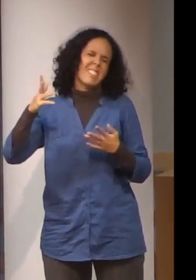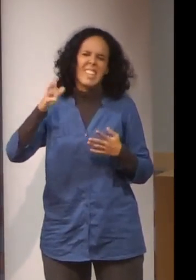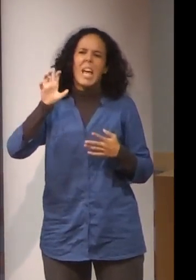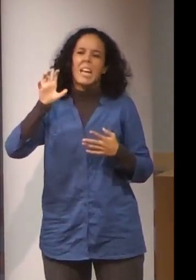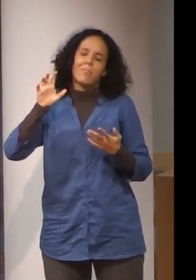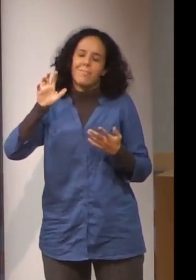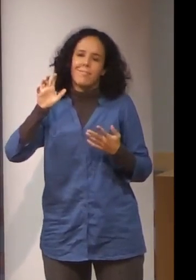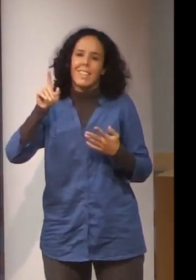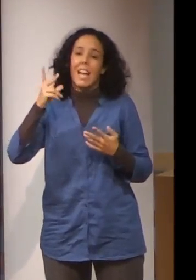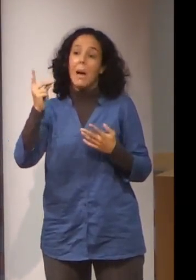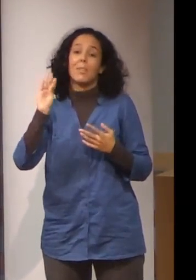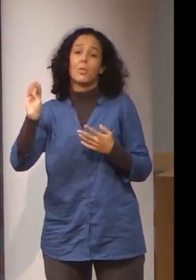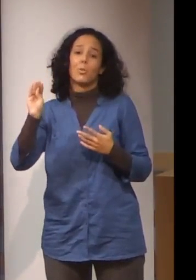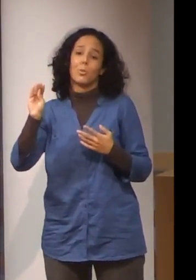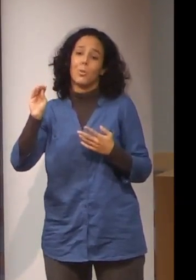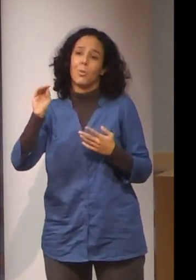Pitzler,